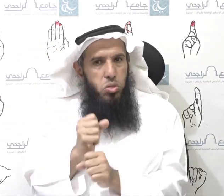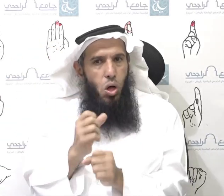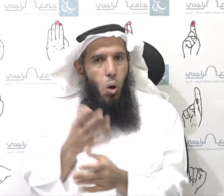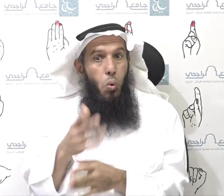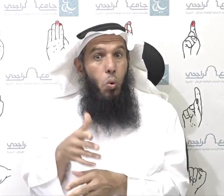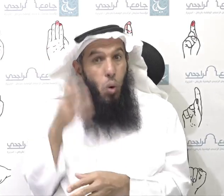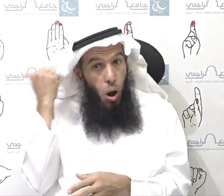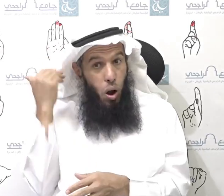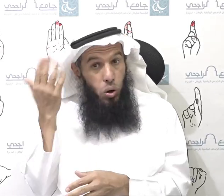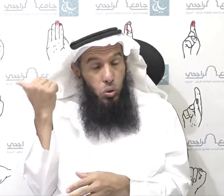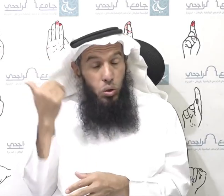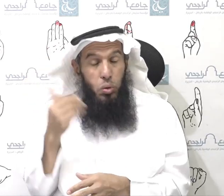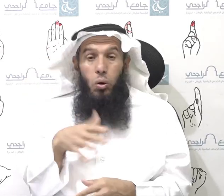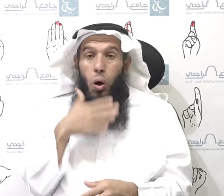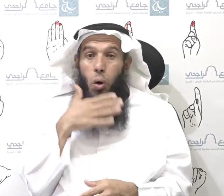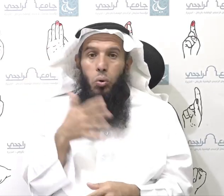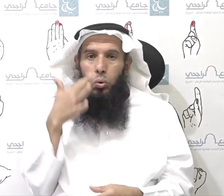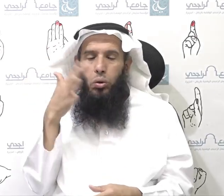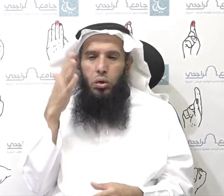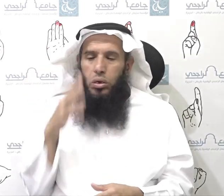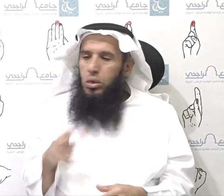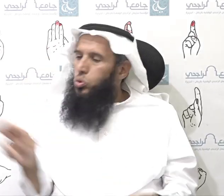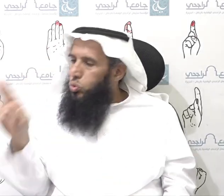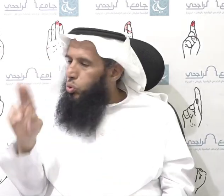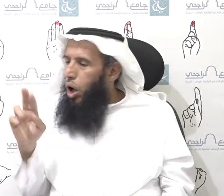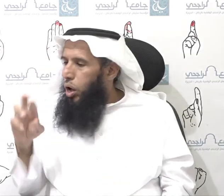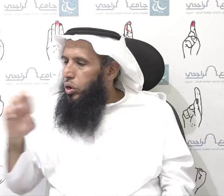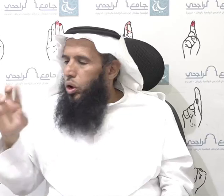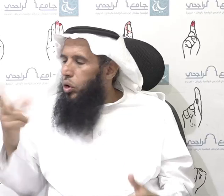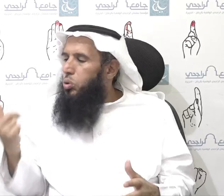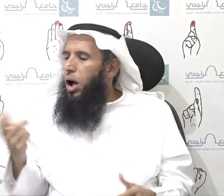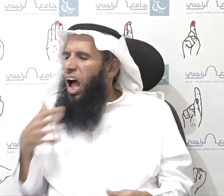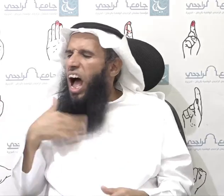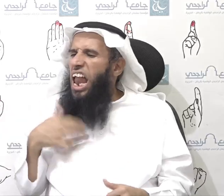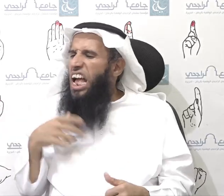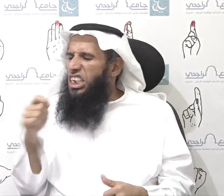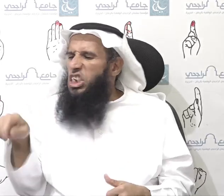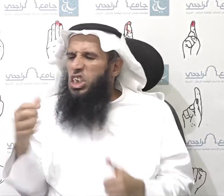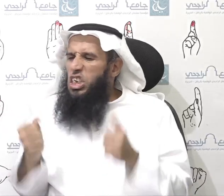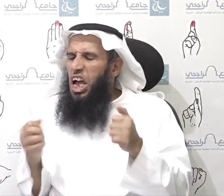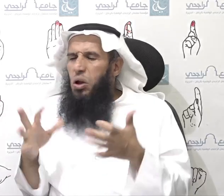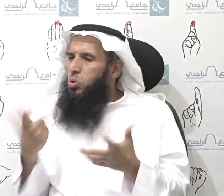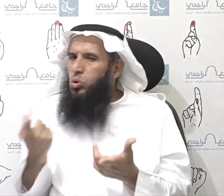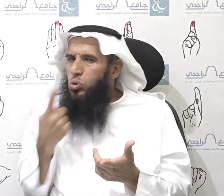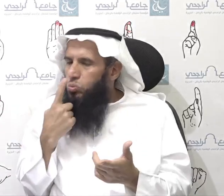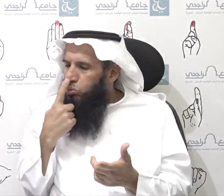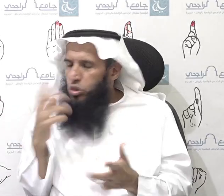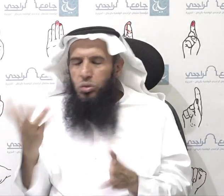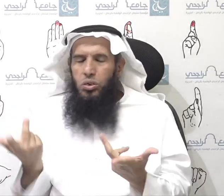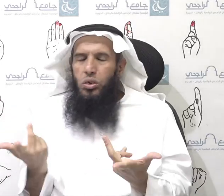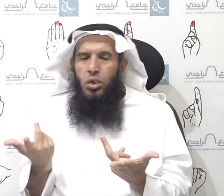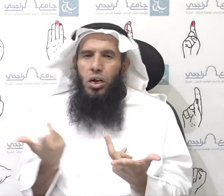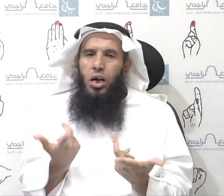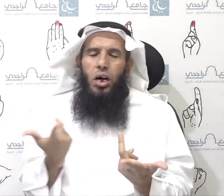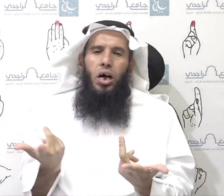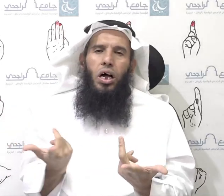محور بيتك، استشرهم في كثير من الأمور، وإن جاءتك الاستشارة غير ما تريد فلا